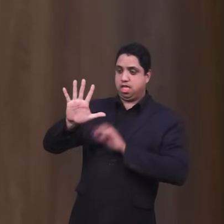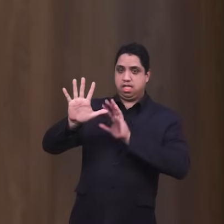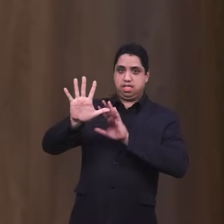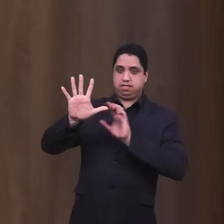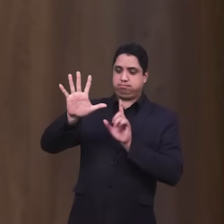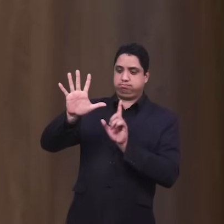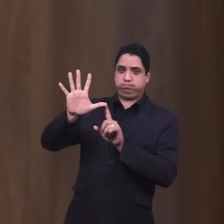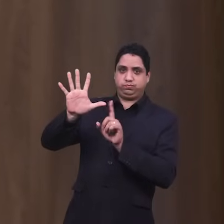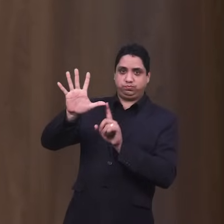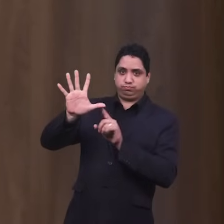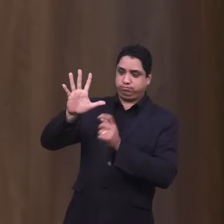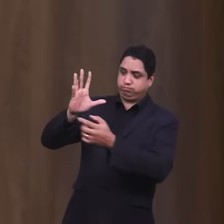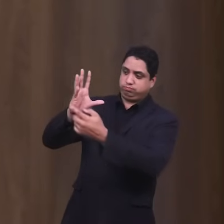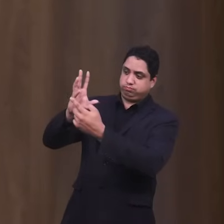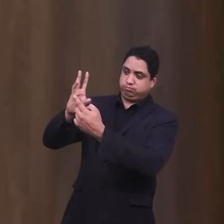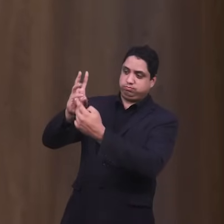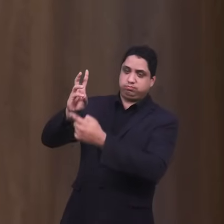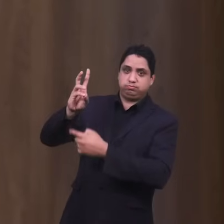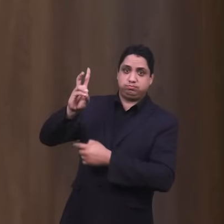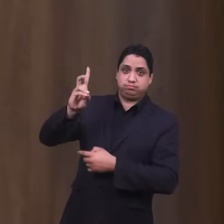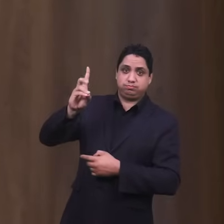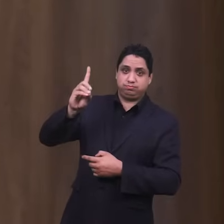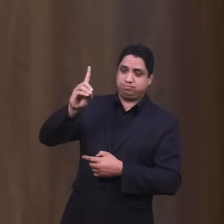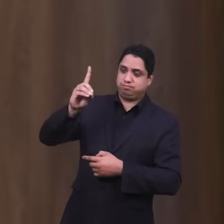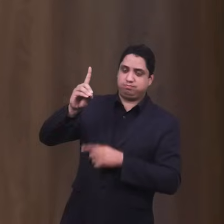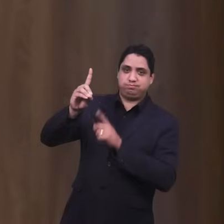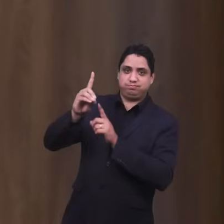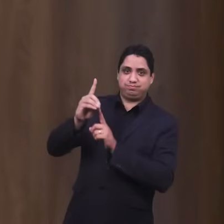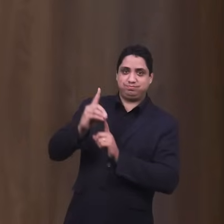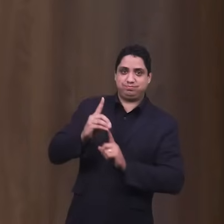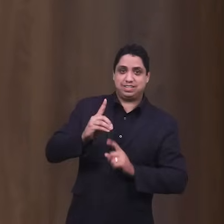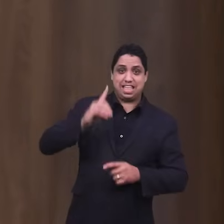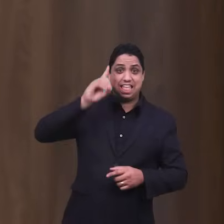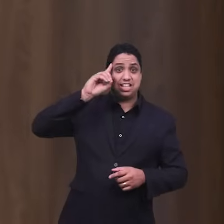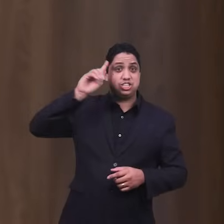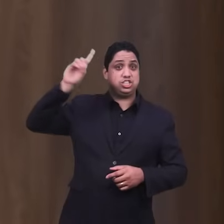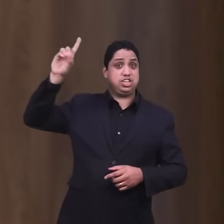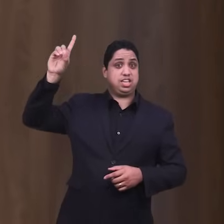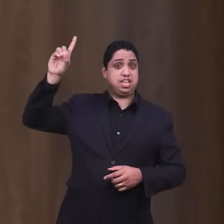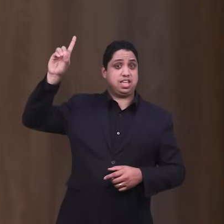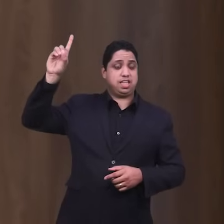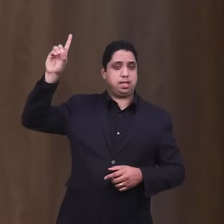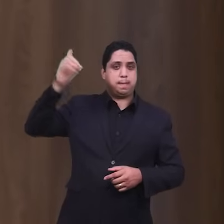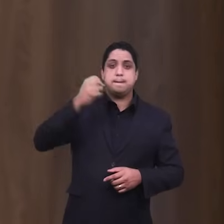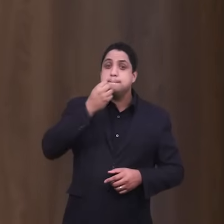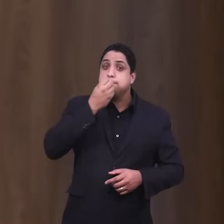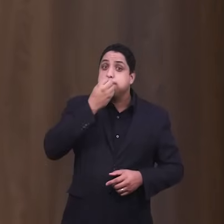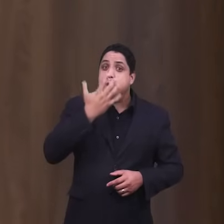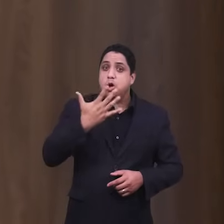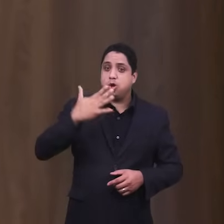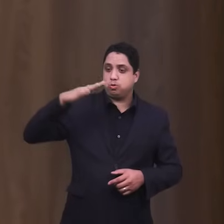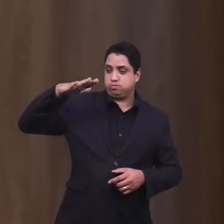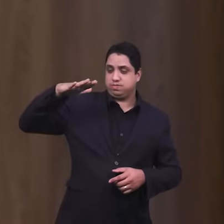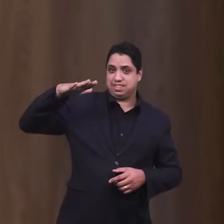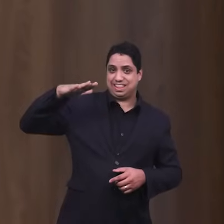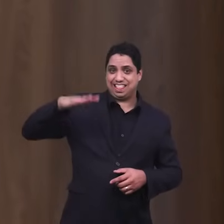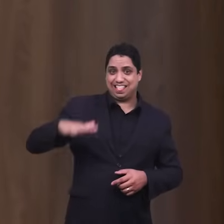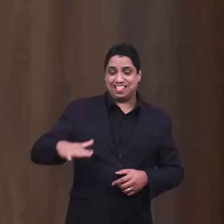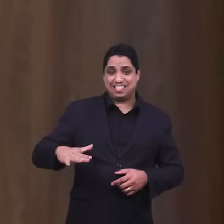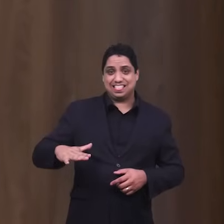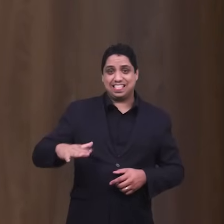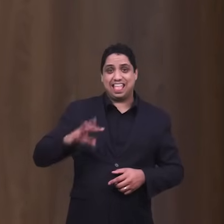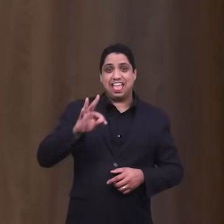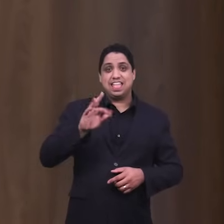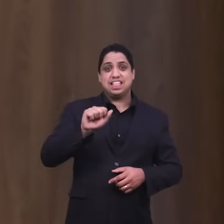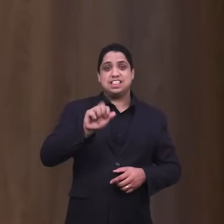Bom dia. Boa tarde. Boa. A mãozinha é fechada, a gente